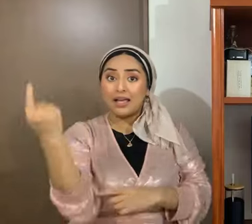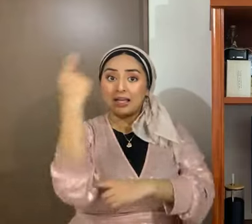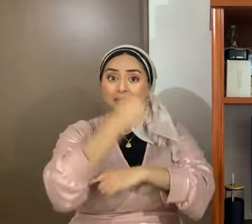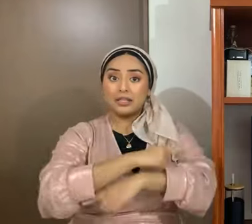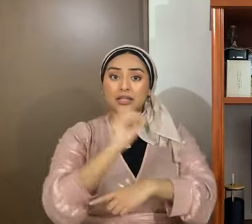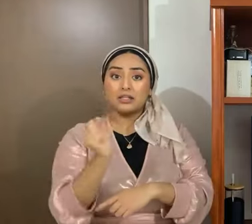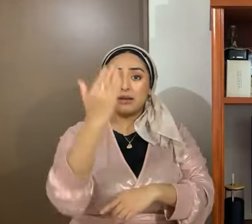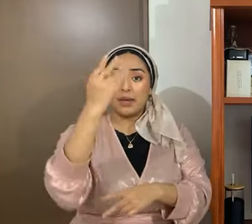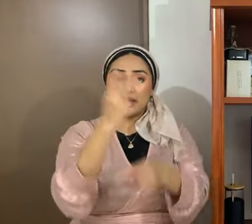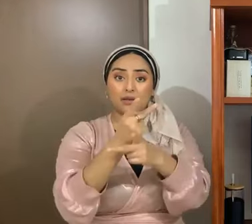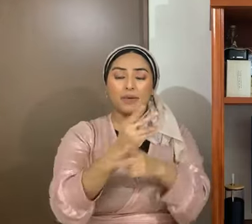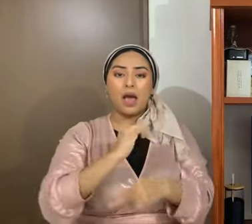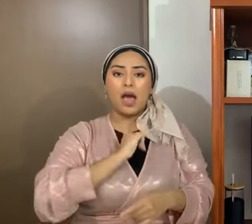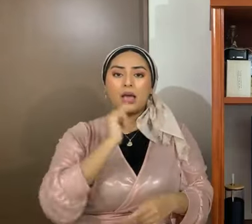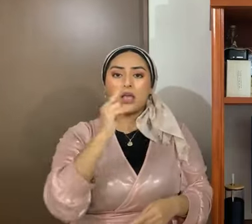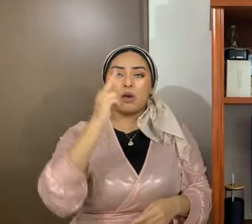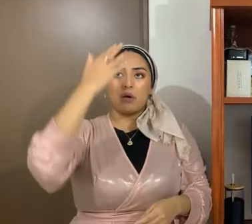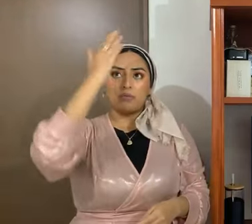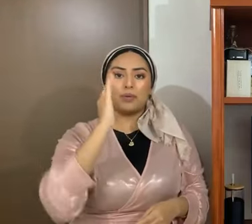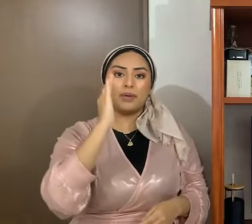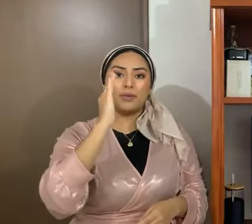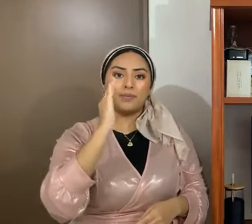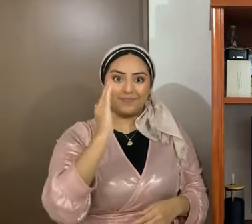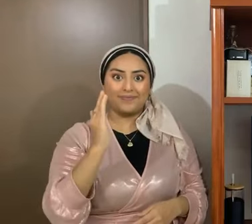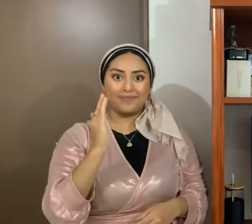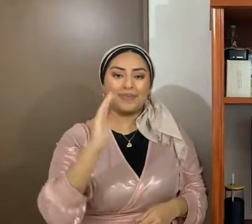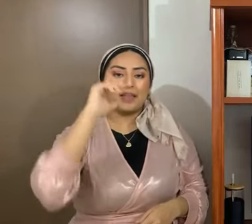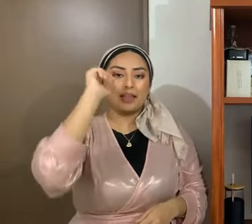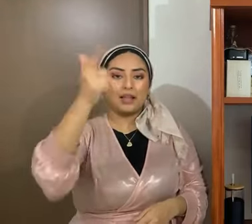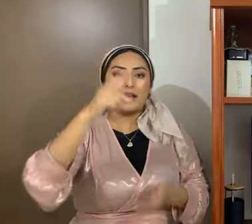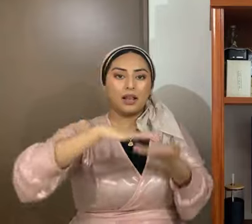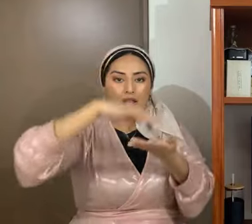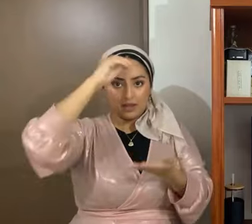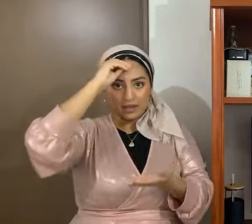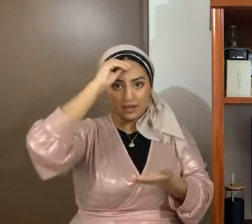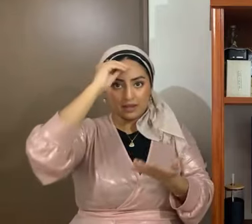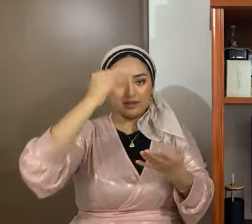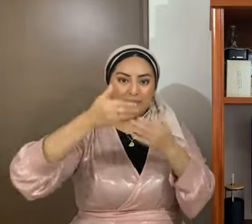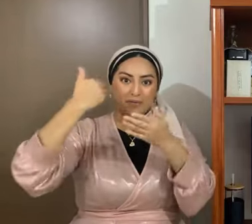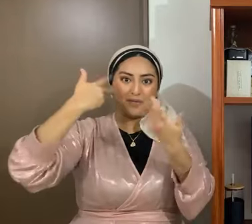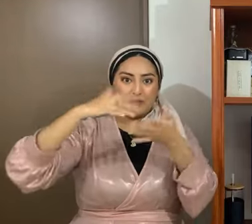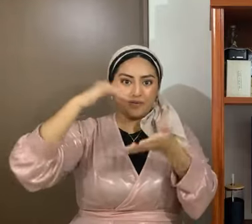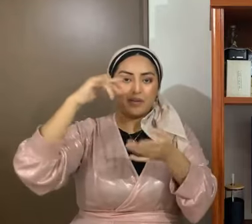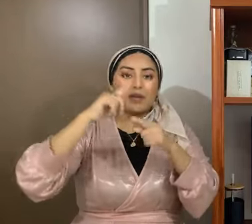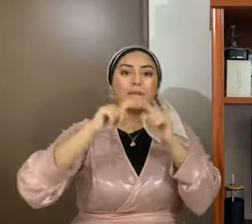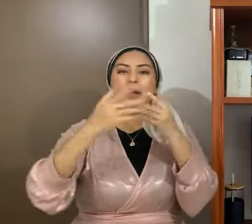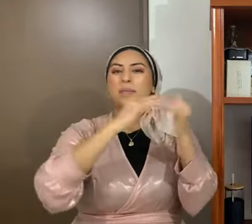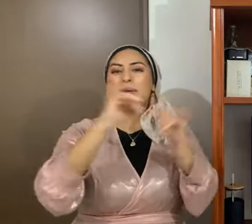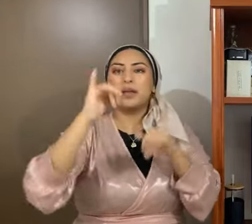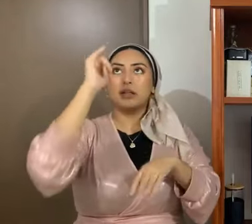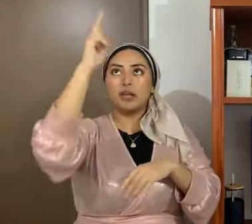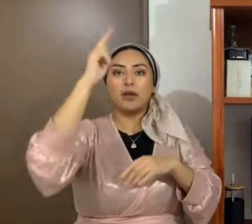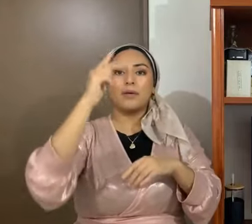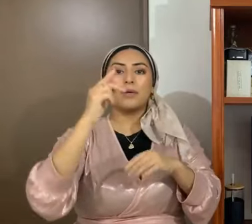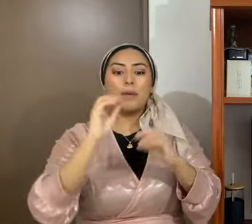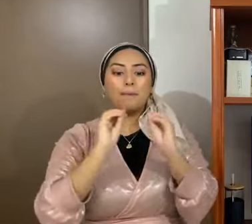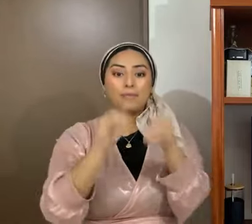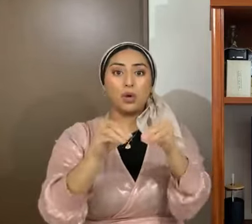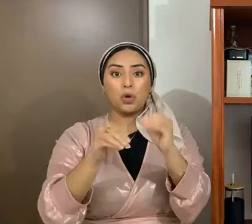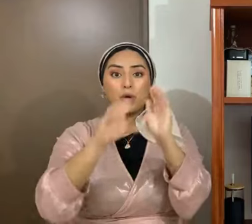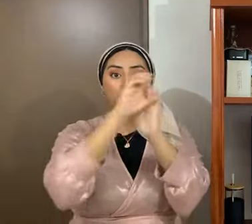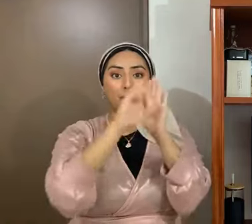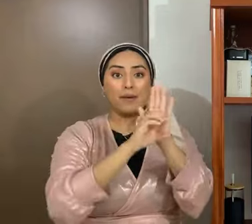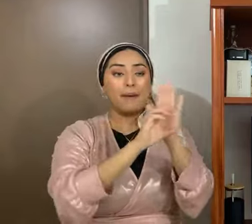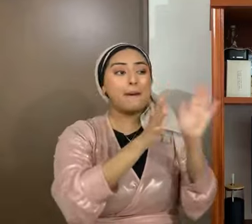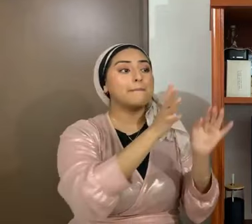Shabbat guardaréis, yo Yahweh, vuestro Elohim. Esto lo vamos a ver más adelante, ya lo hemos estudiado, pero es como que el Eterno pusiera